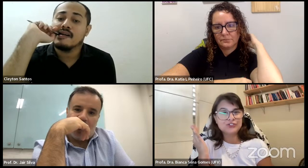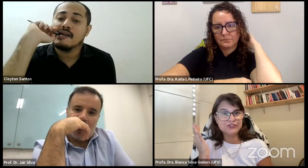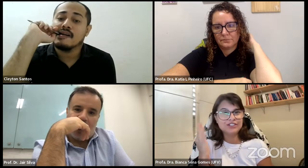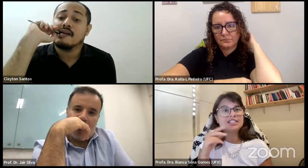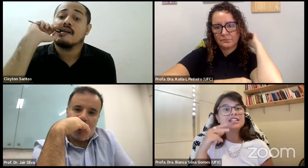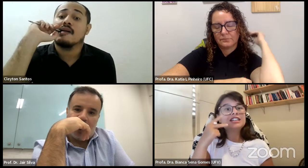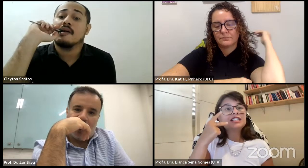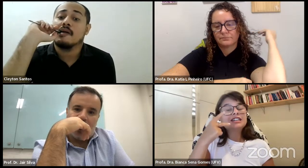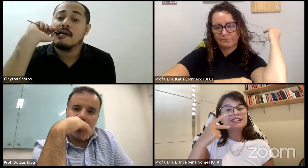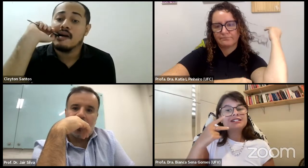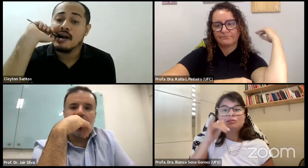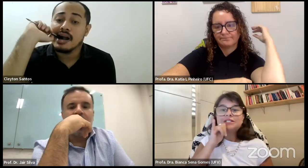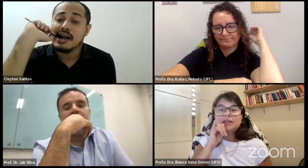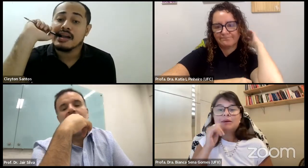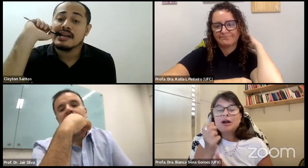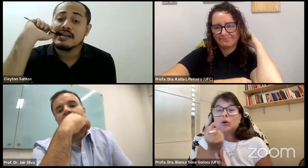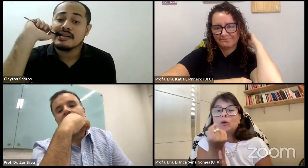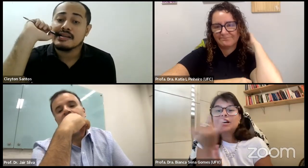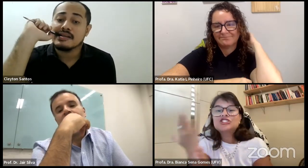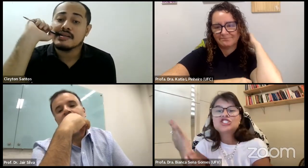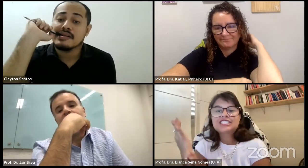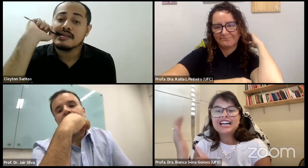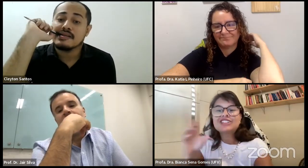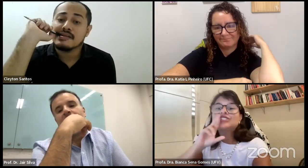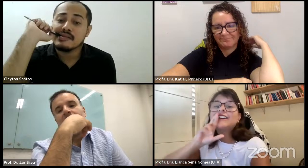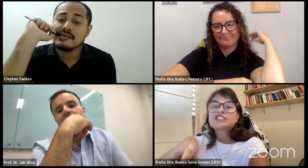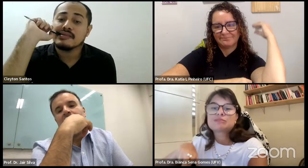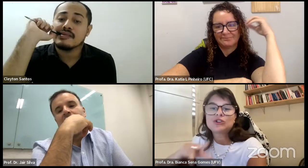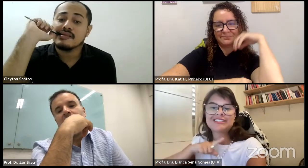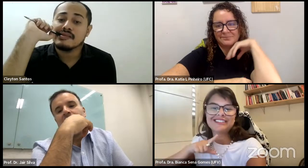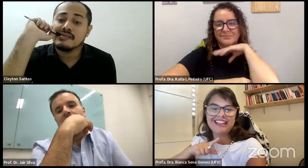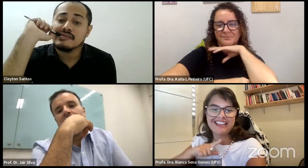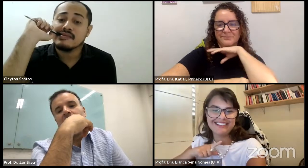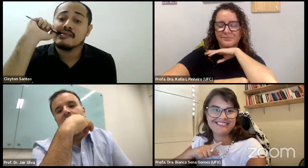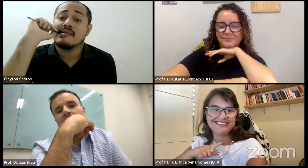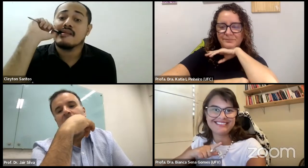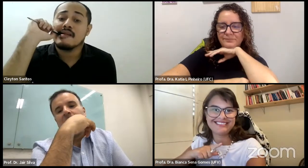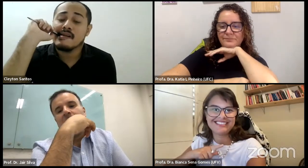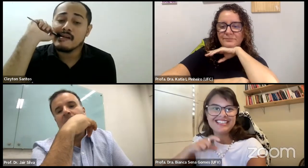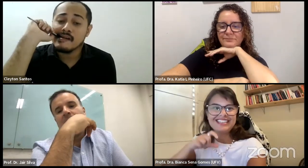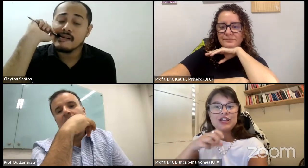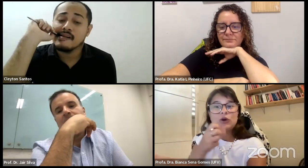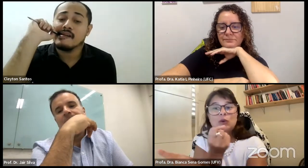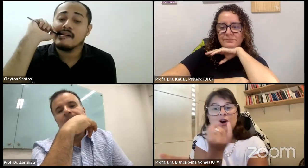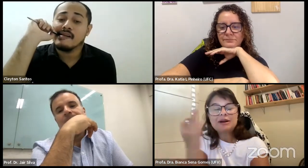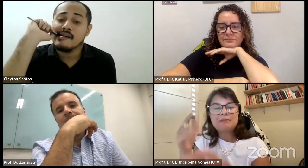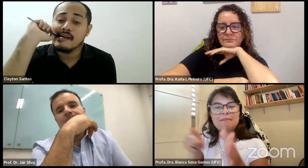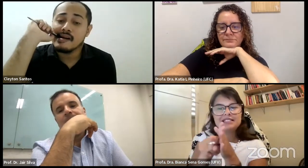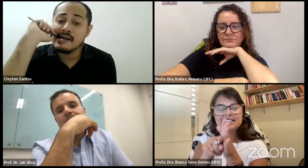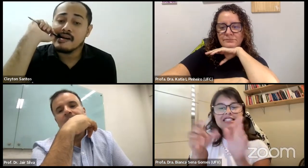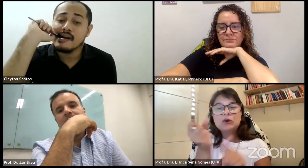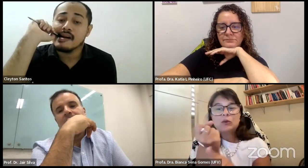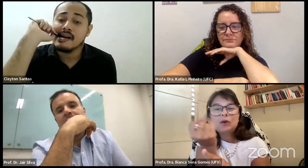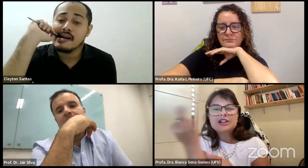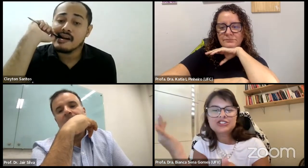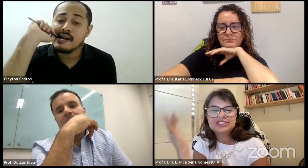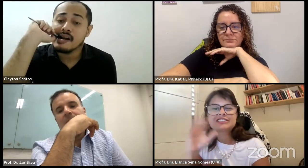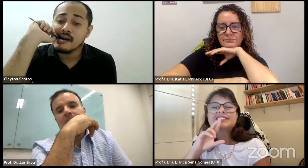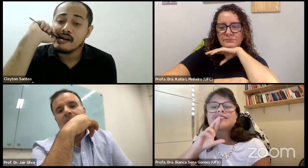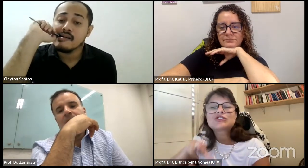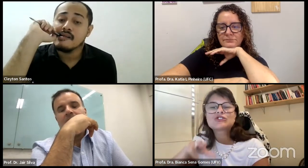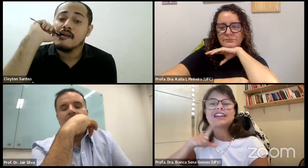Porque sua pesquisa não é quantitativa, né? Ela traz